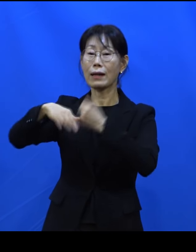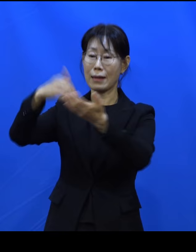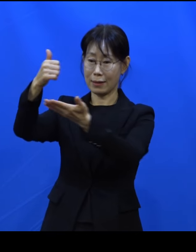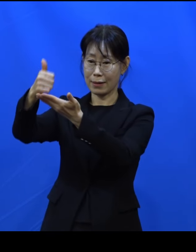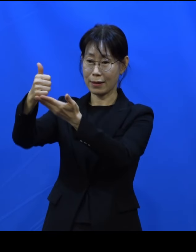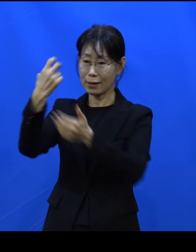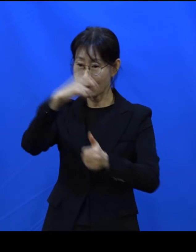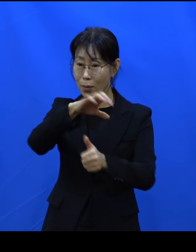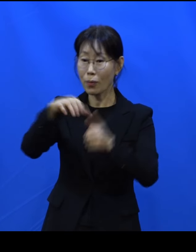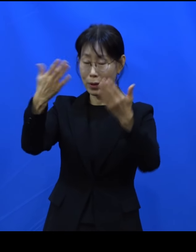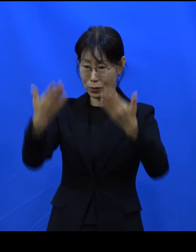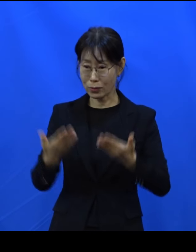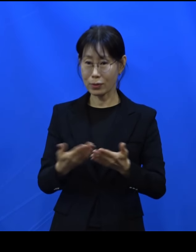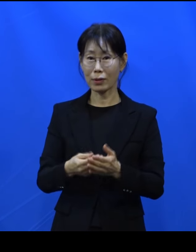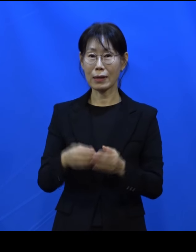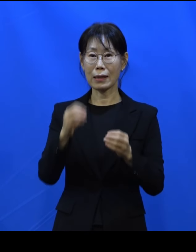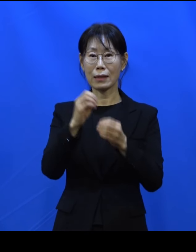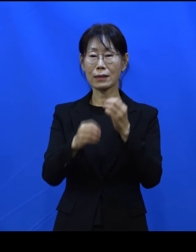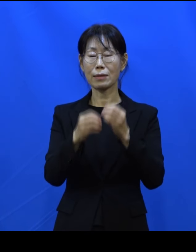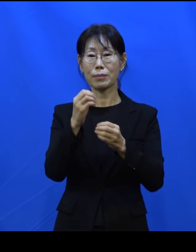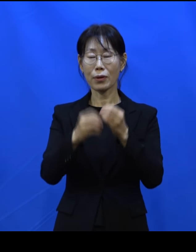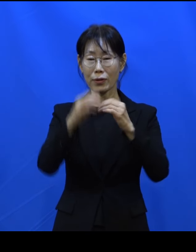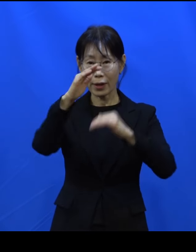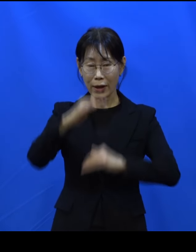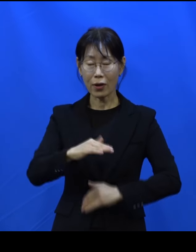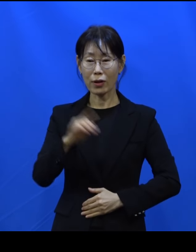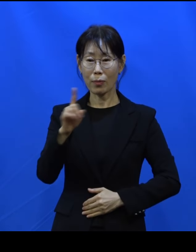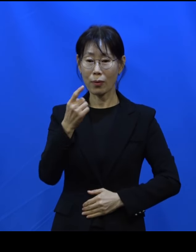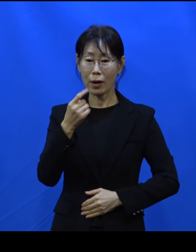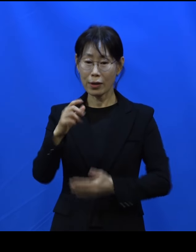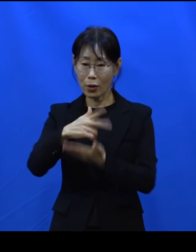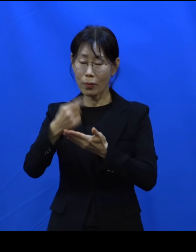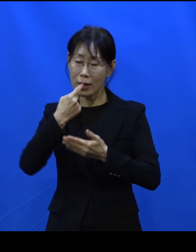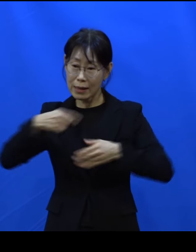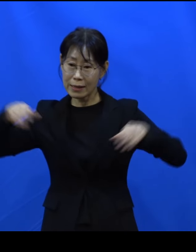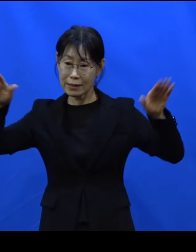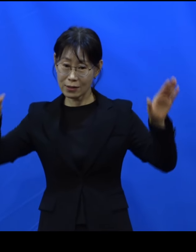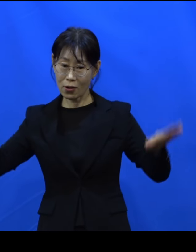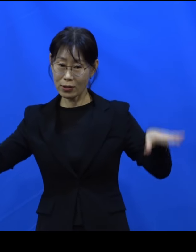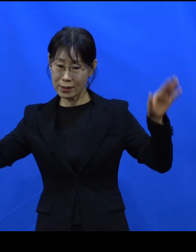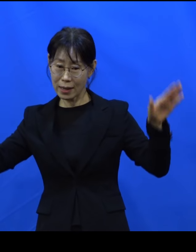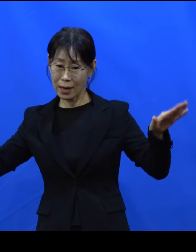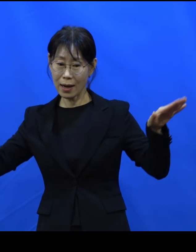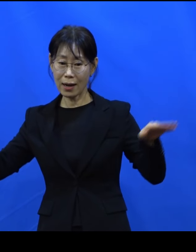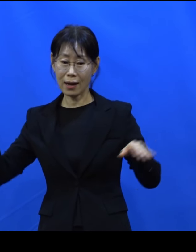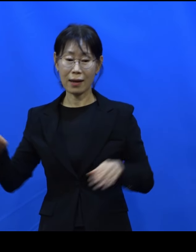34편 7절 여호와의 천사가 주를 경외하는 자를 둘러 진치고 그들을 건지시는도다.